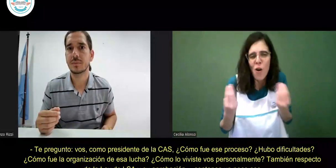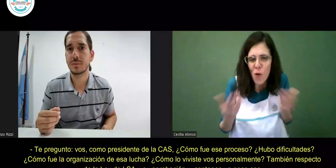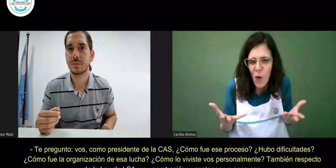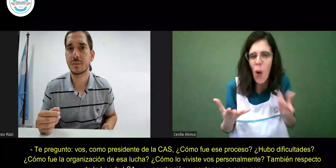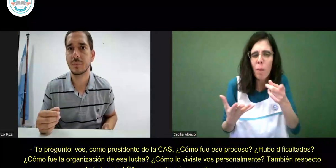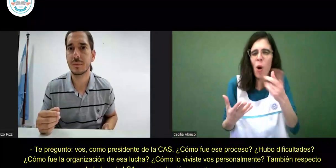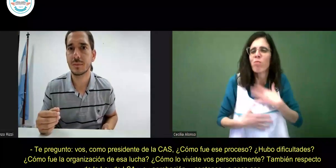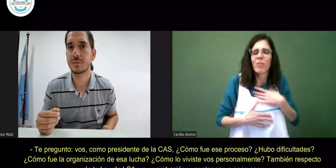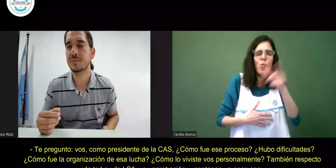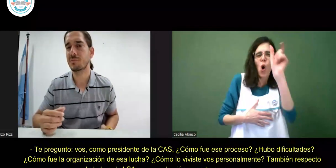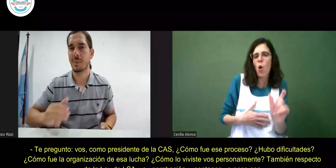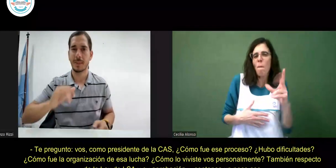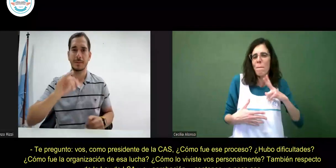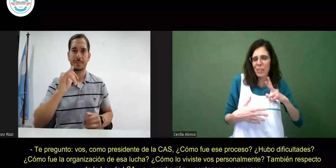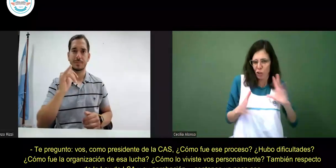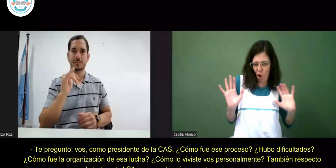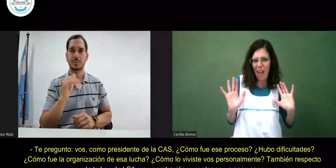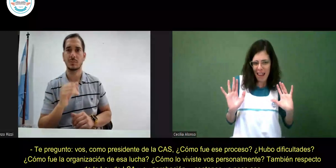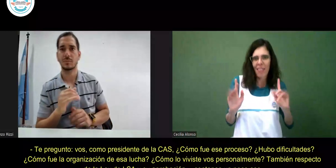vos personalmente?